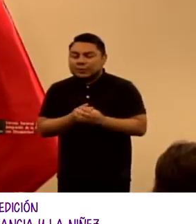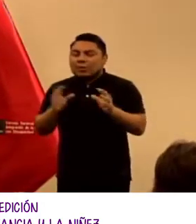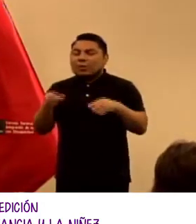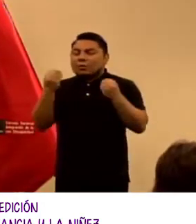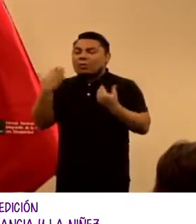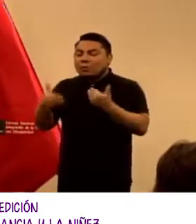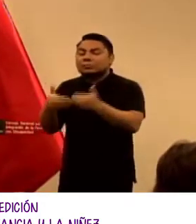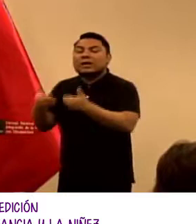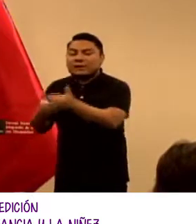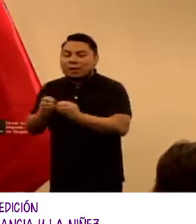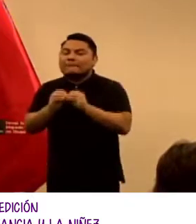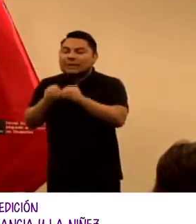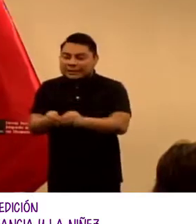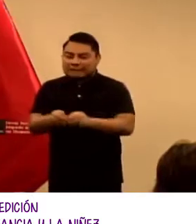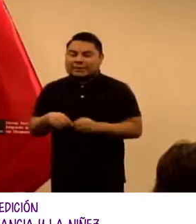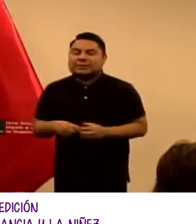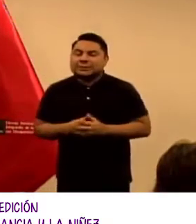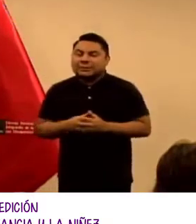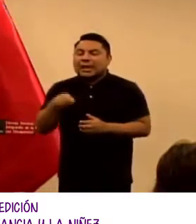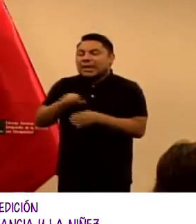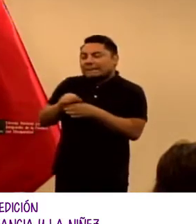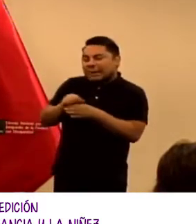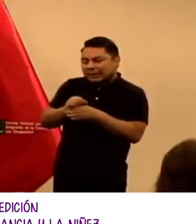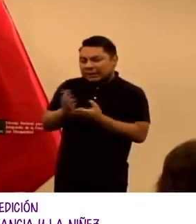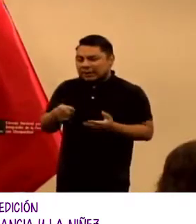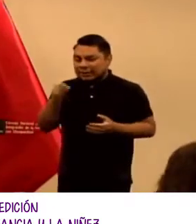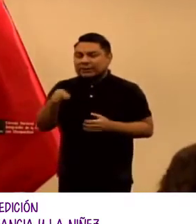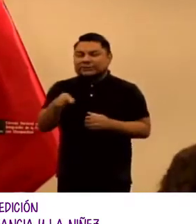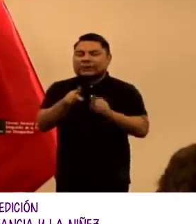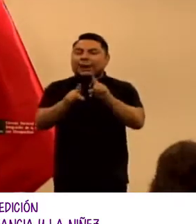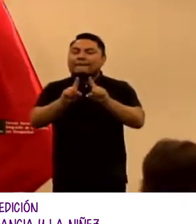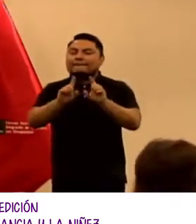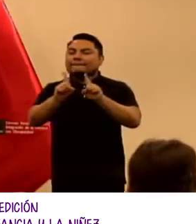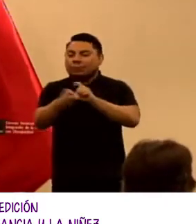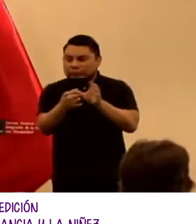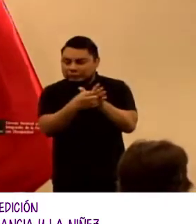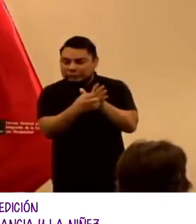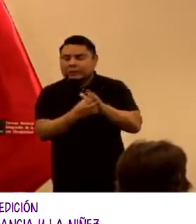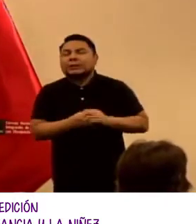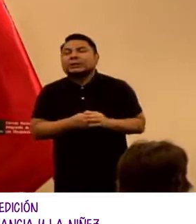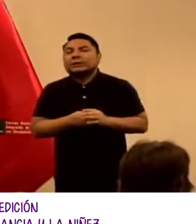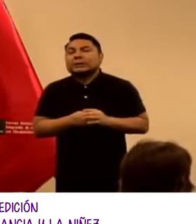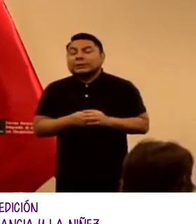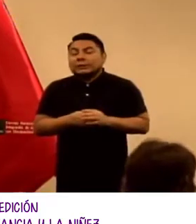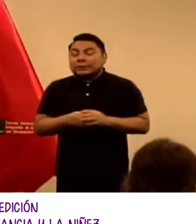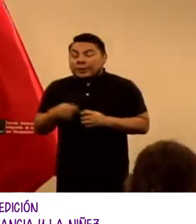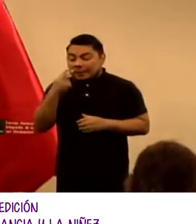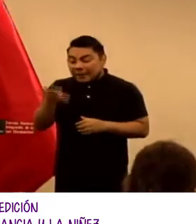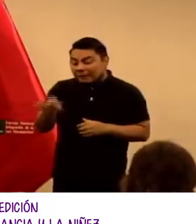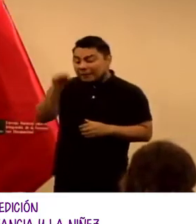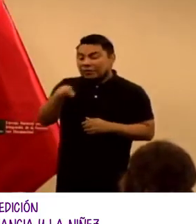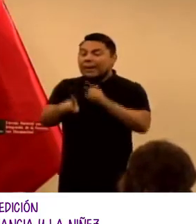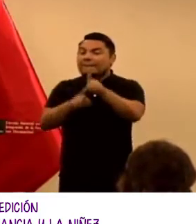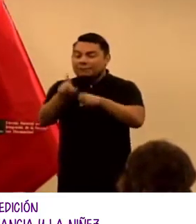se desarrollaba y cómo se implementaba en el terreno, en la práctica, el módulo. Los hallazgos fueron que el